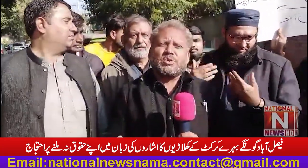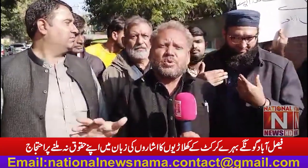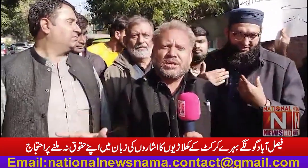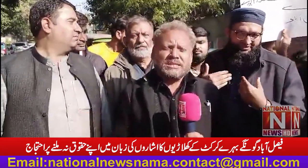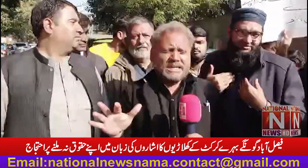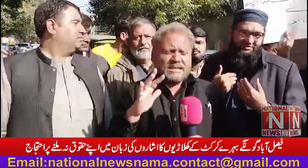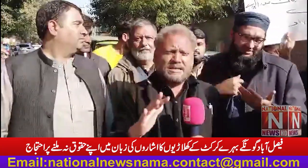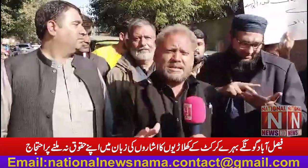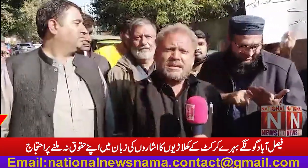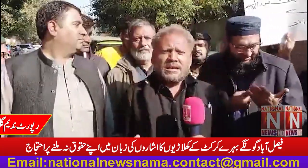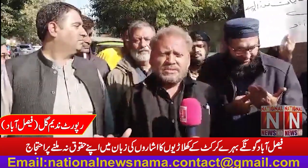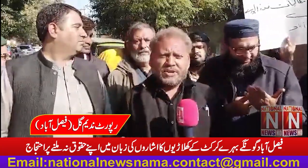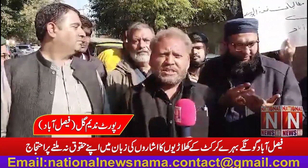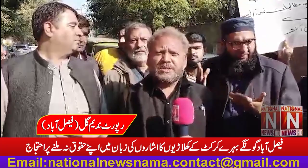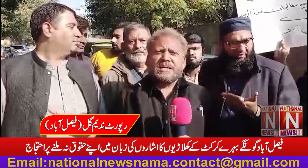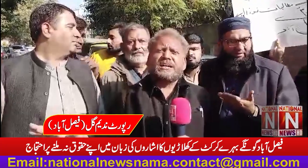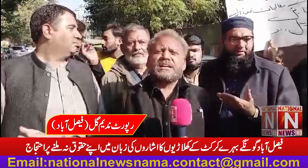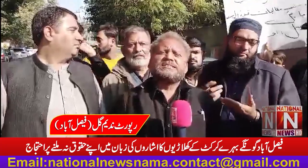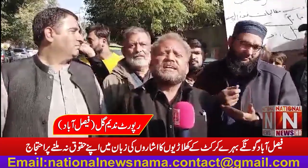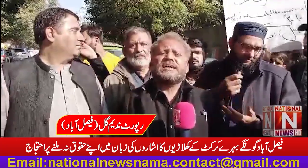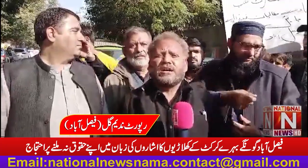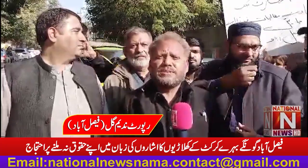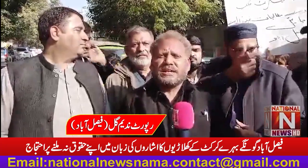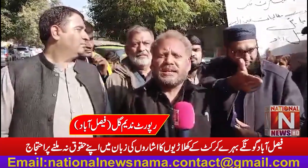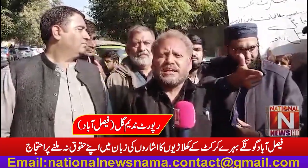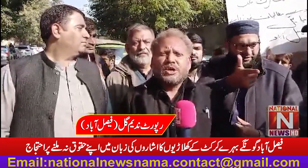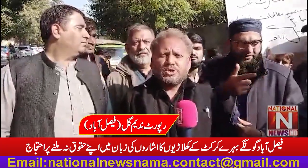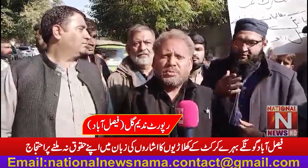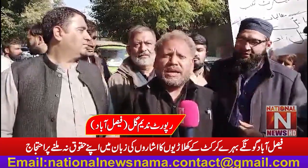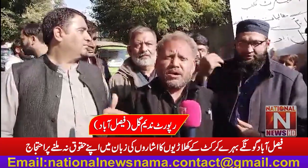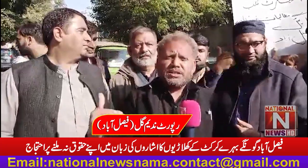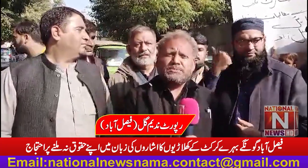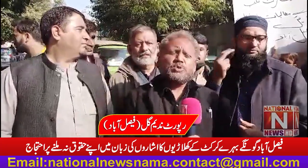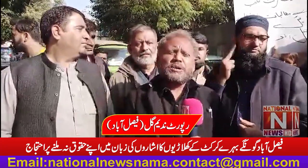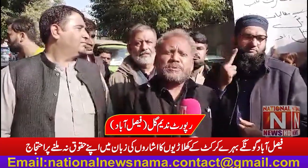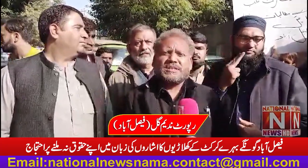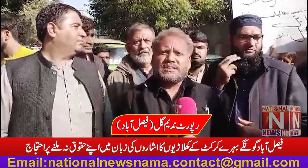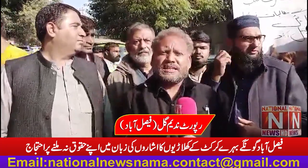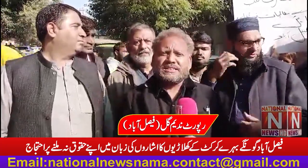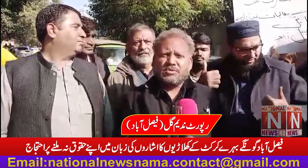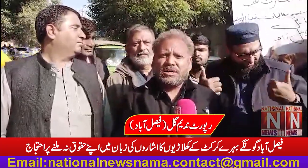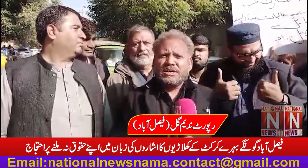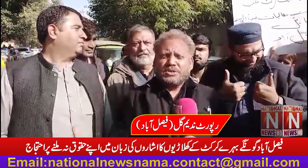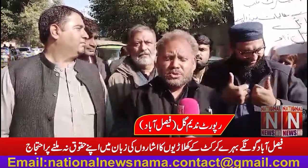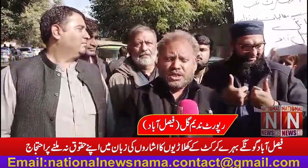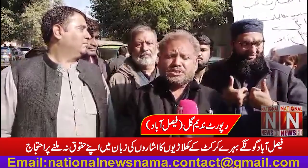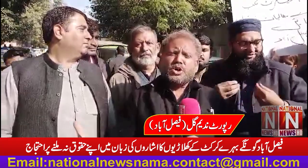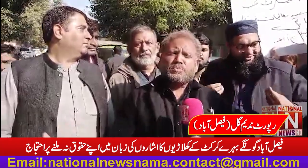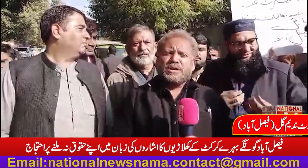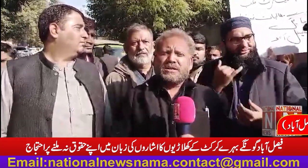मैं पर्सुरी आप लेकर चाहूंगा जो जाजी तोर पर